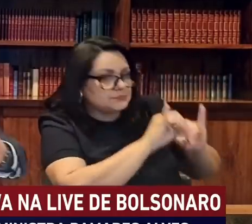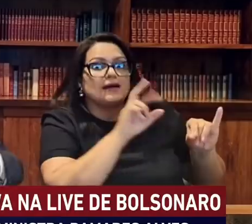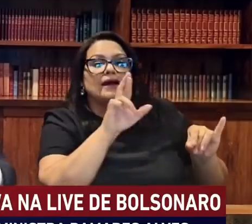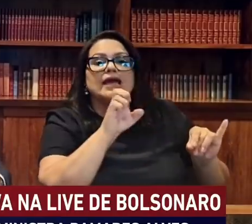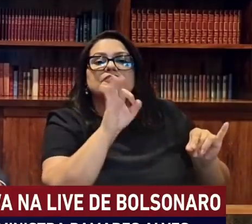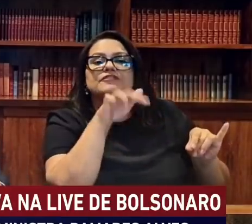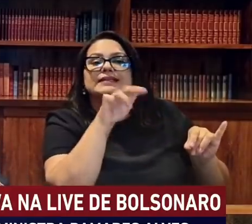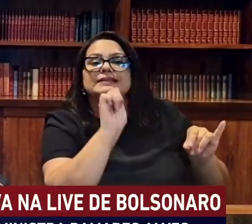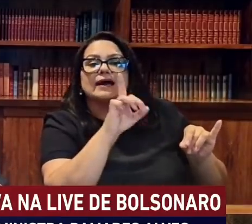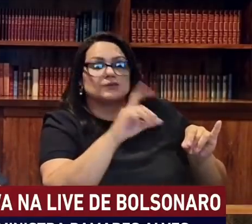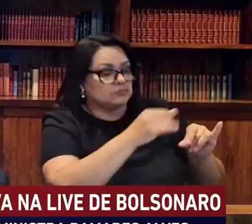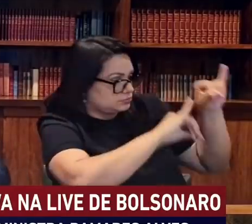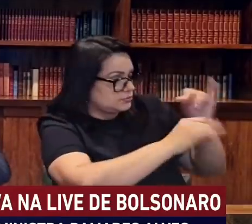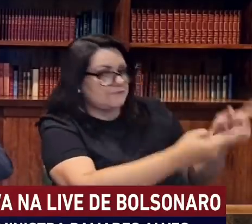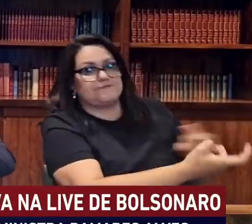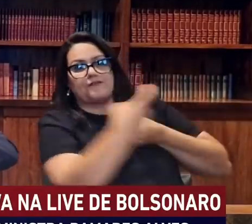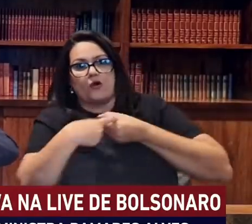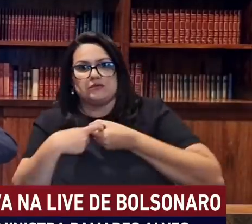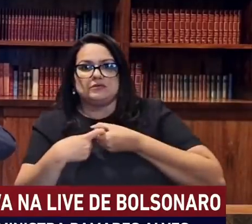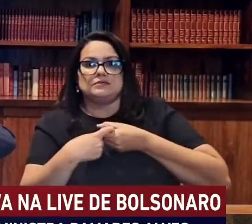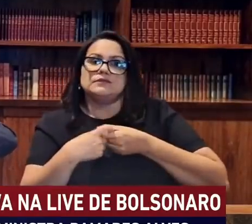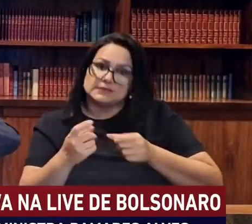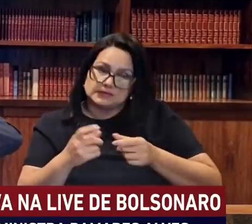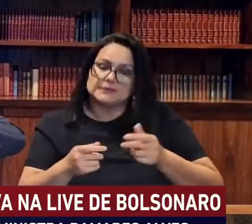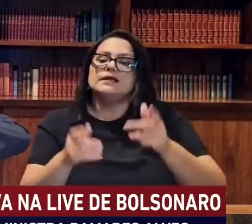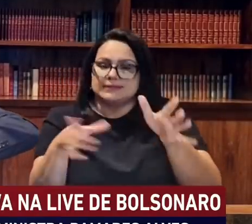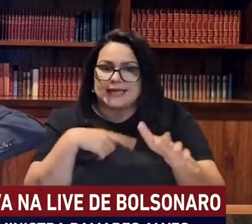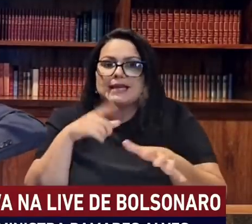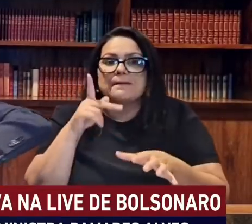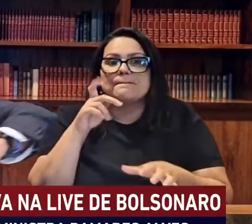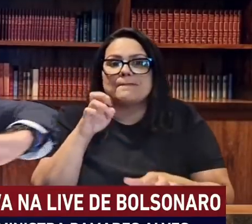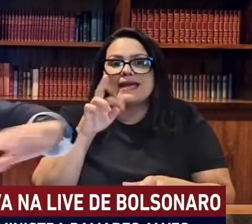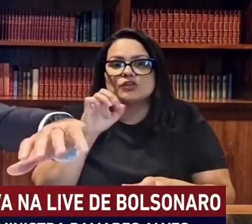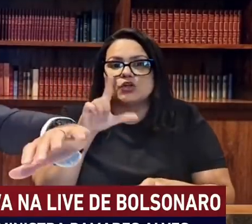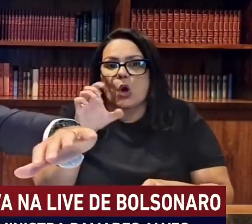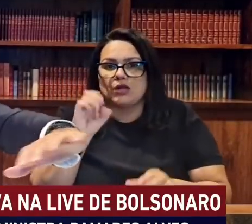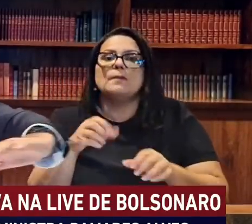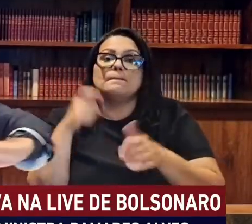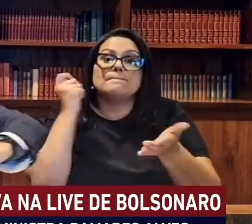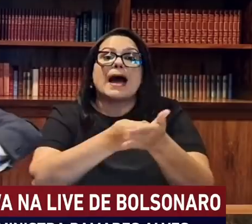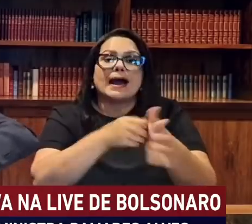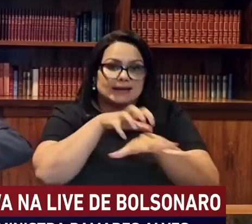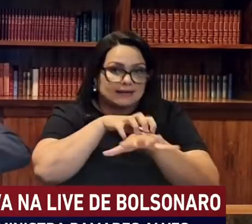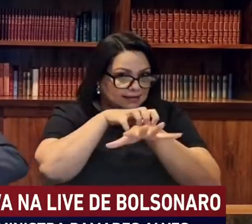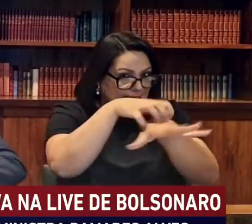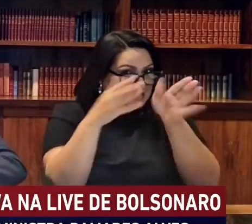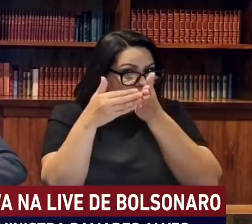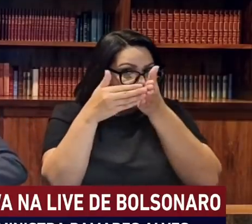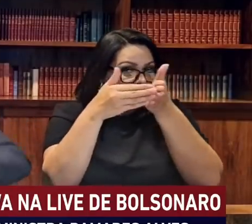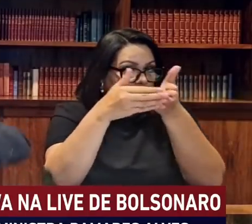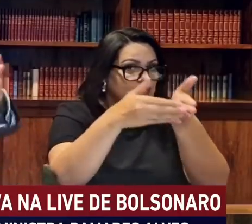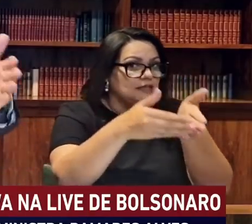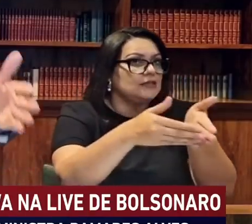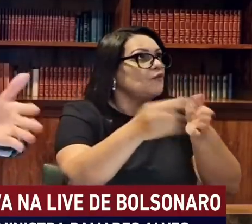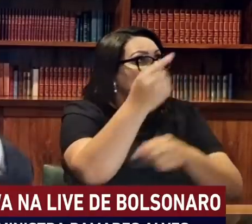e voltar para cá. Então você paga o frete do navio que vai, o frete do navio que vem